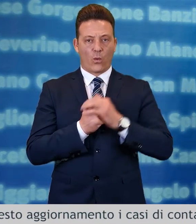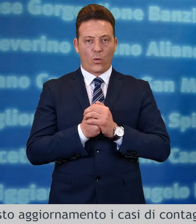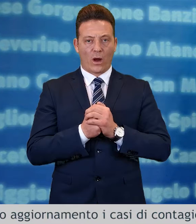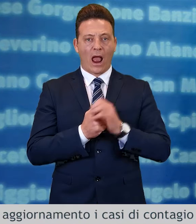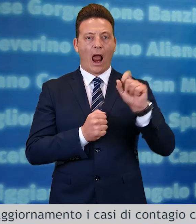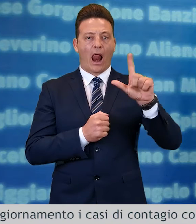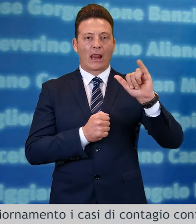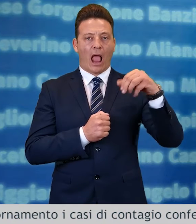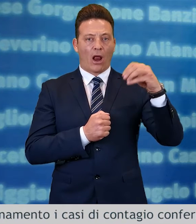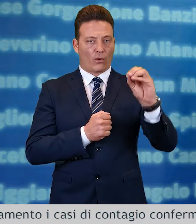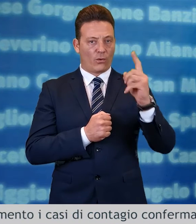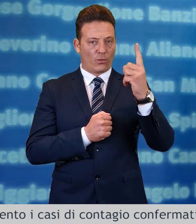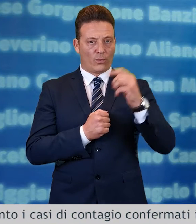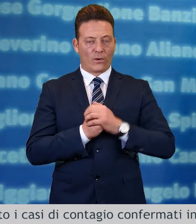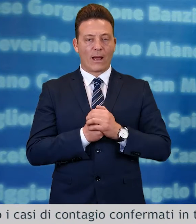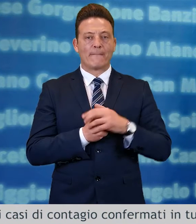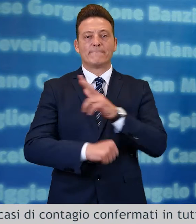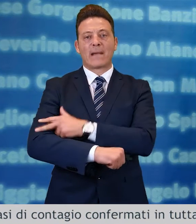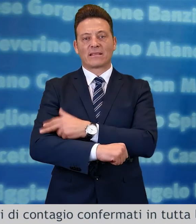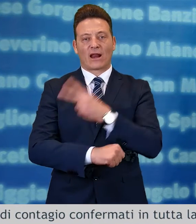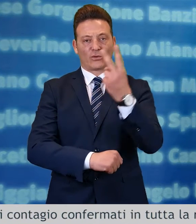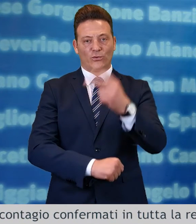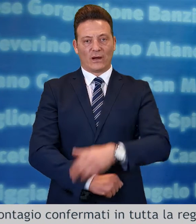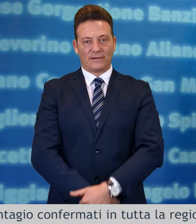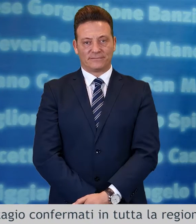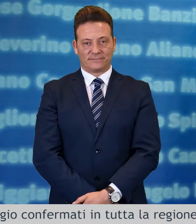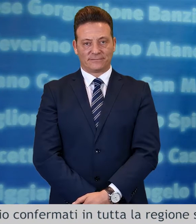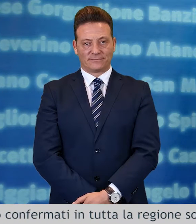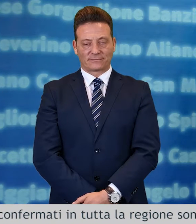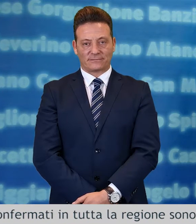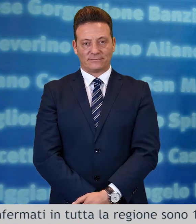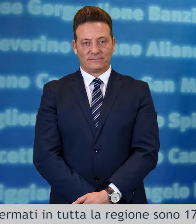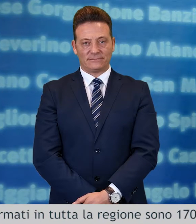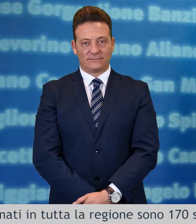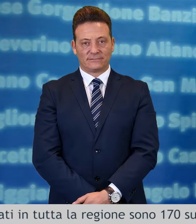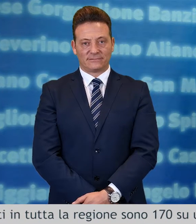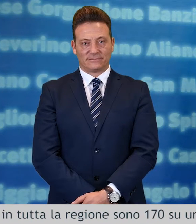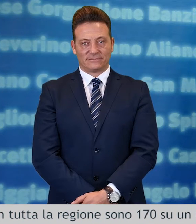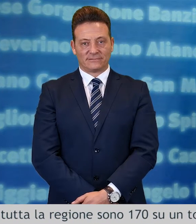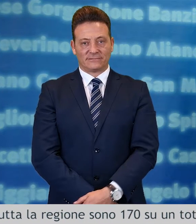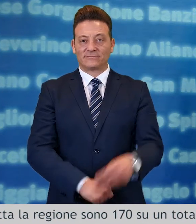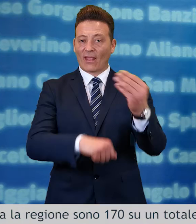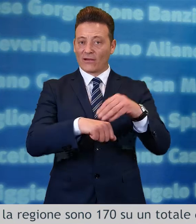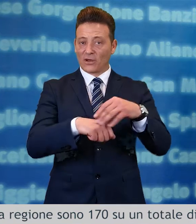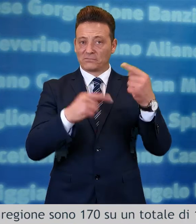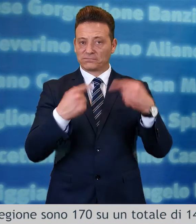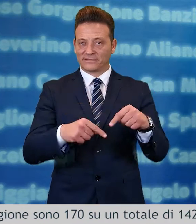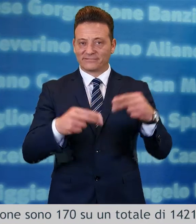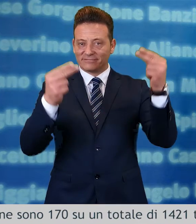aliano 1 matera 2 con questo aggiornamento i casi di